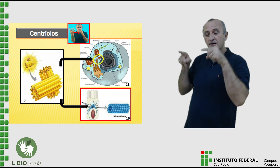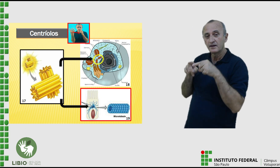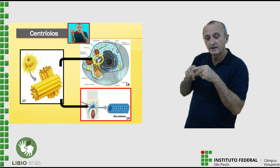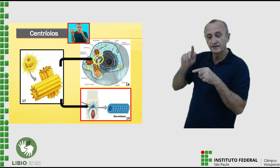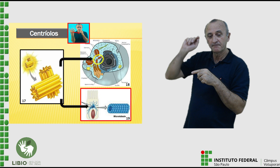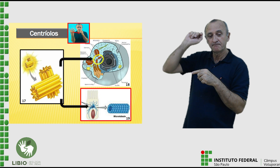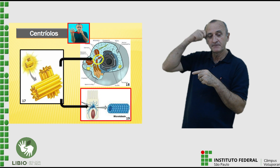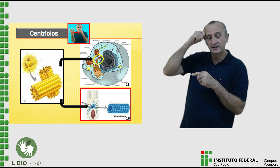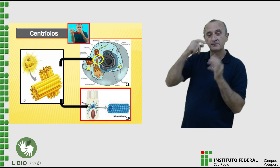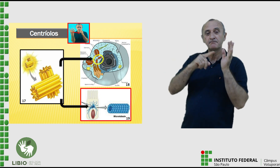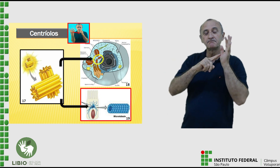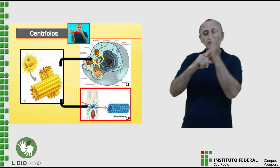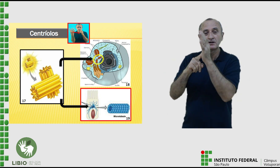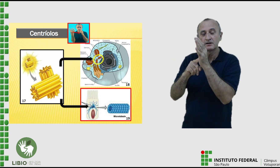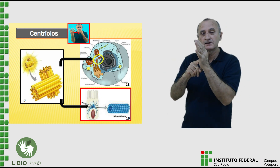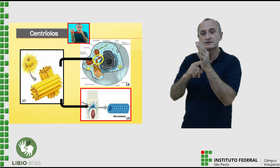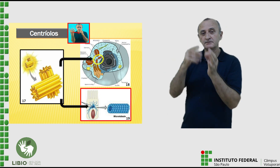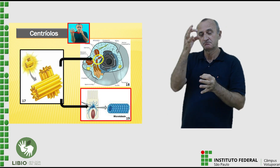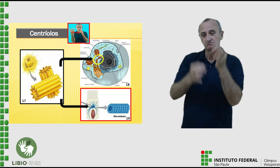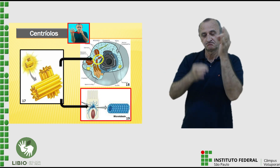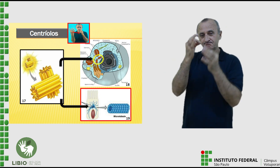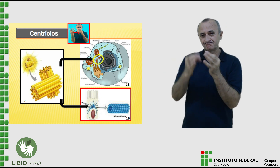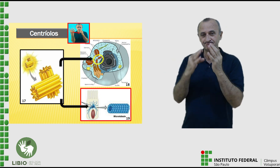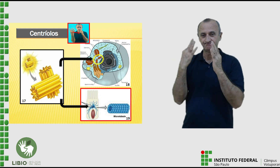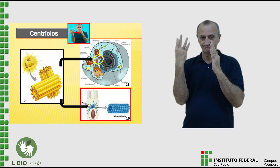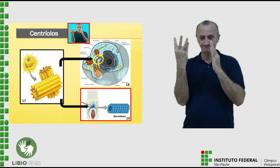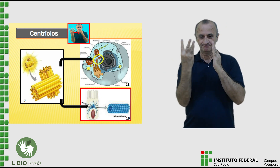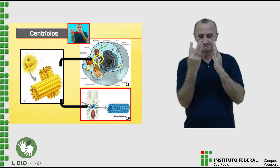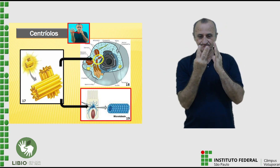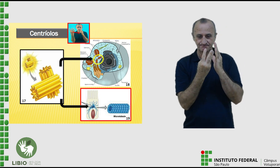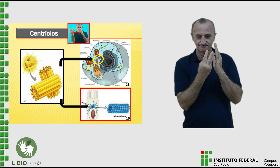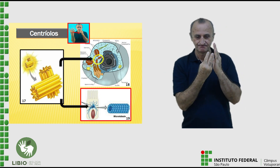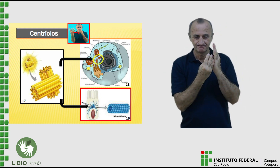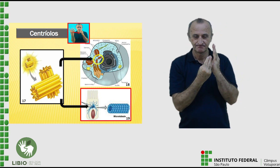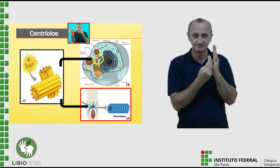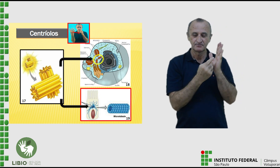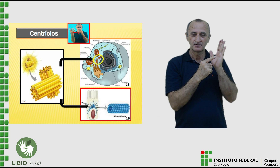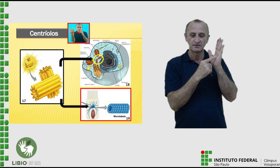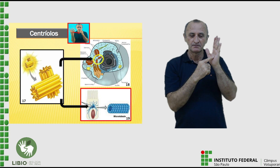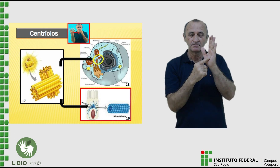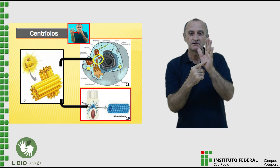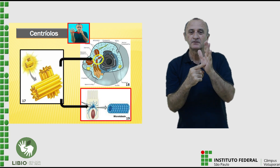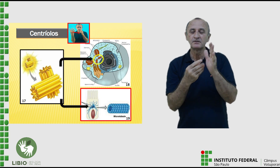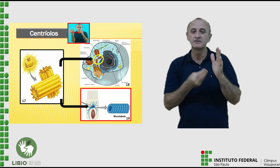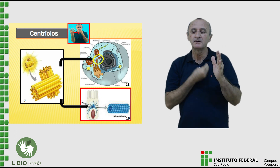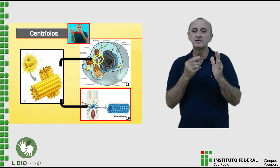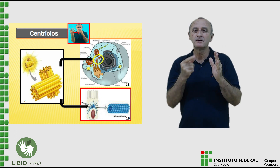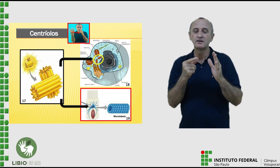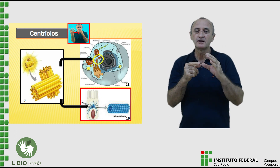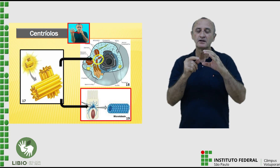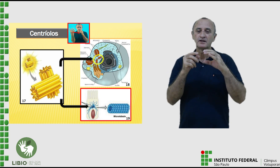A figura no retângulo preto representa os centríolos presentes nos